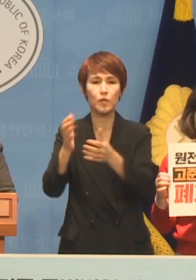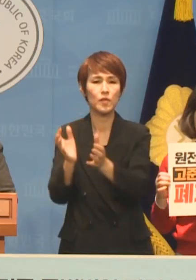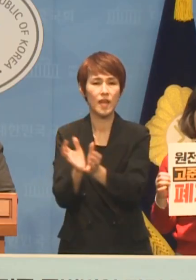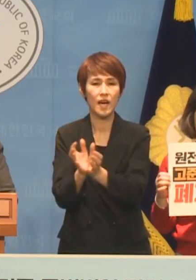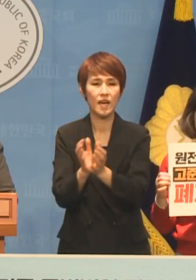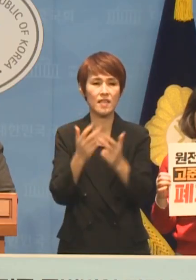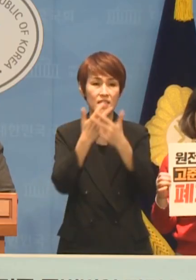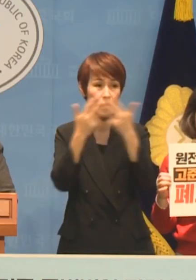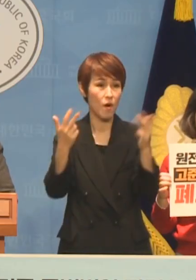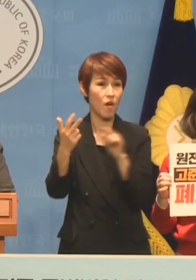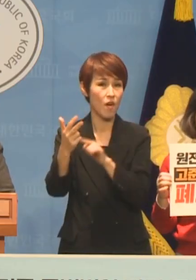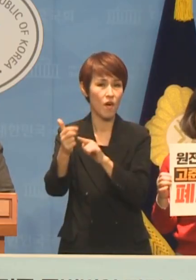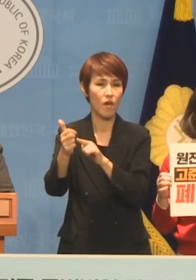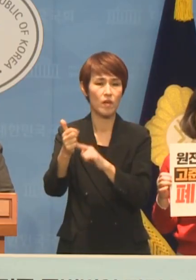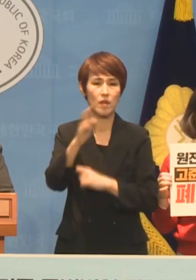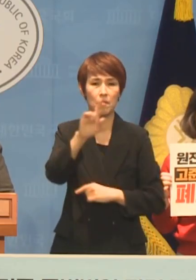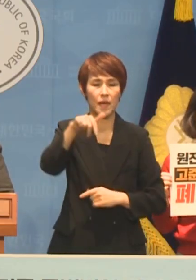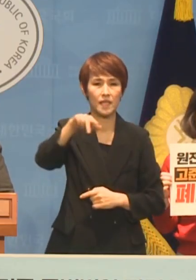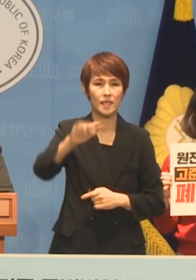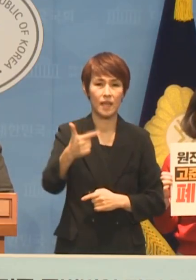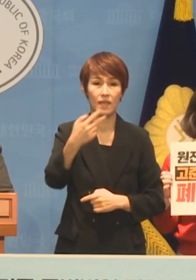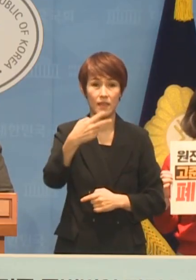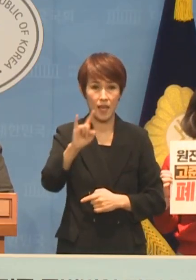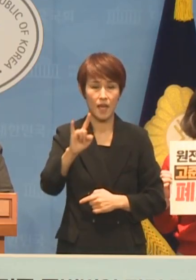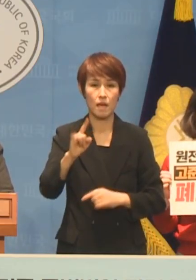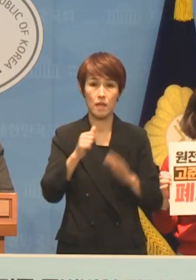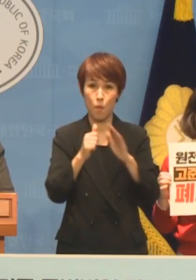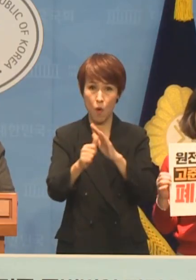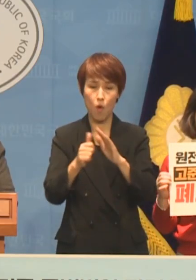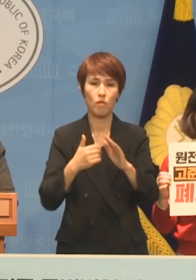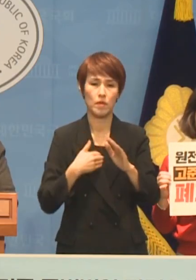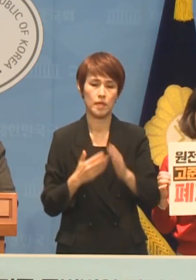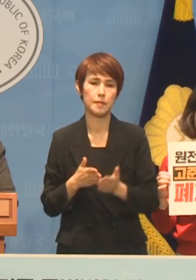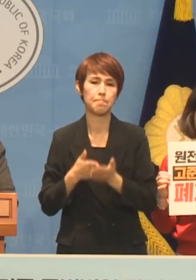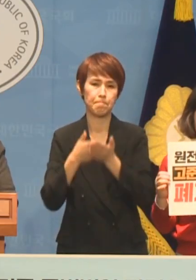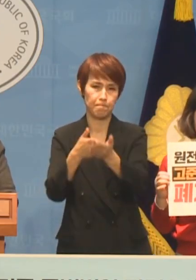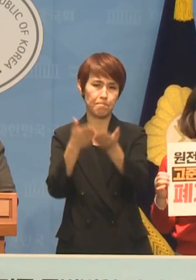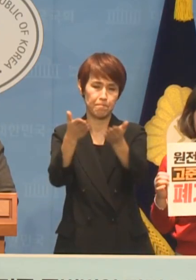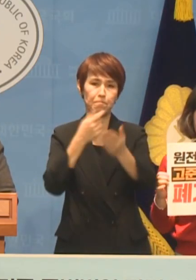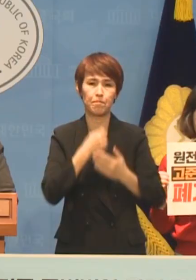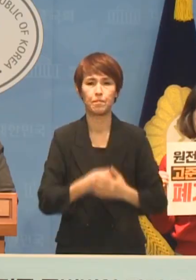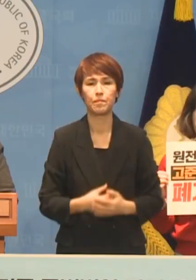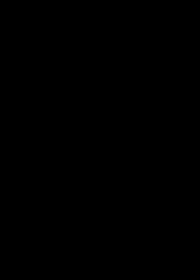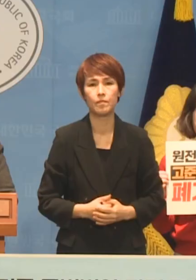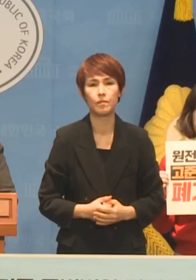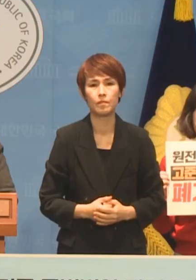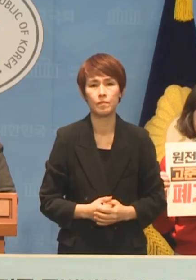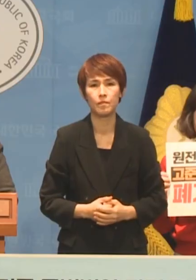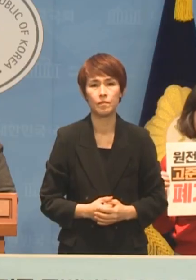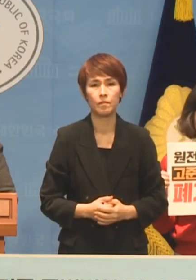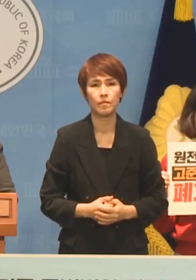이재명 당대표, 박찬대 원내대표에게도 저희의 의견서를 전달할 예정이고요. 그리고